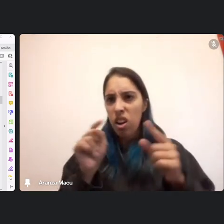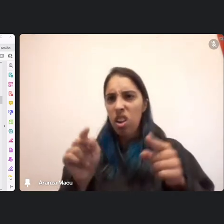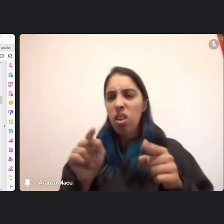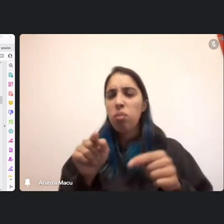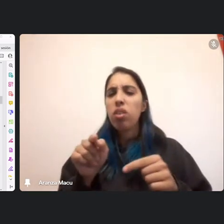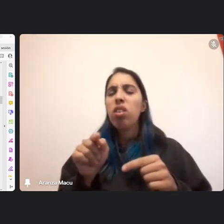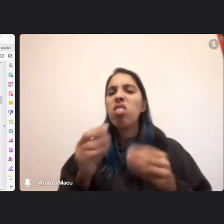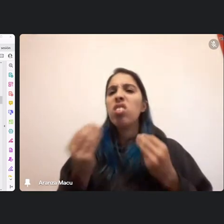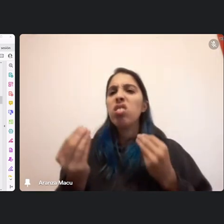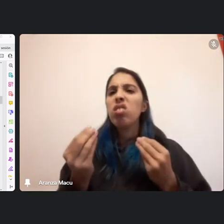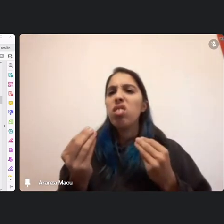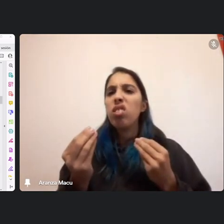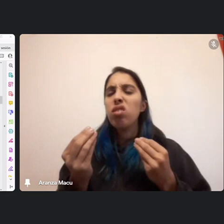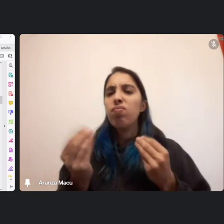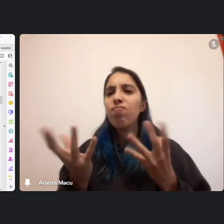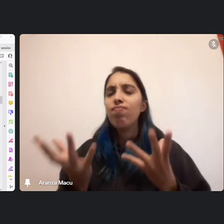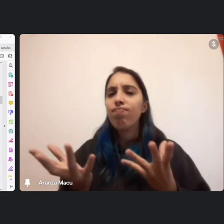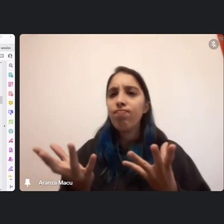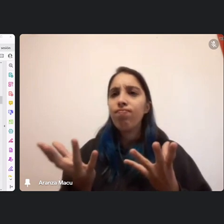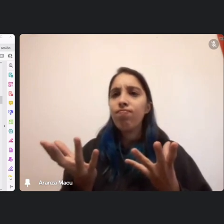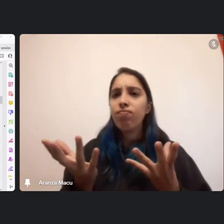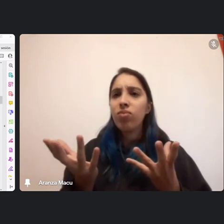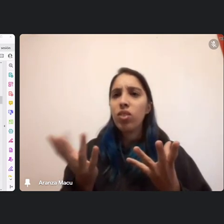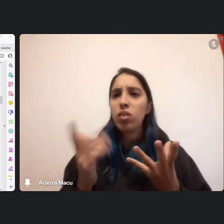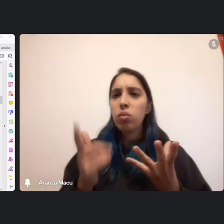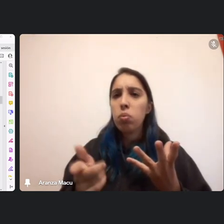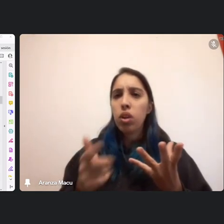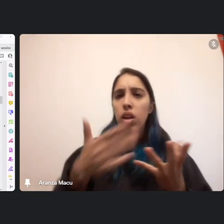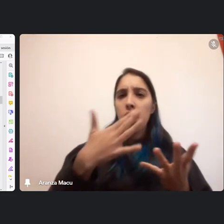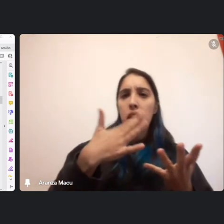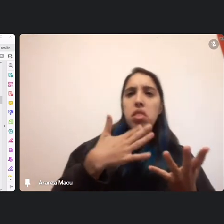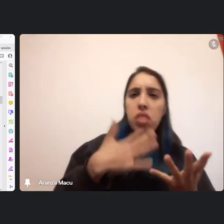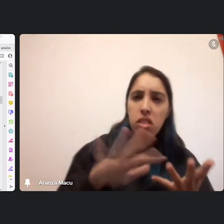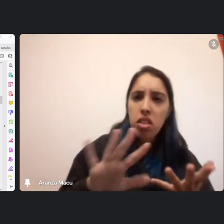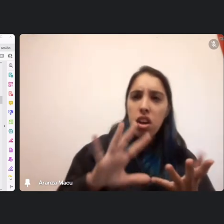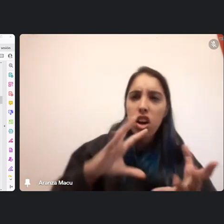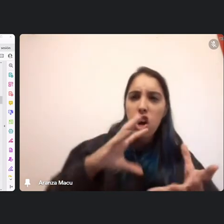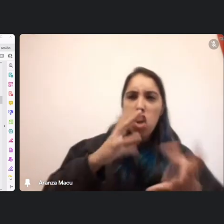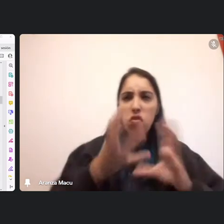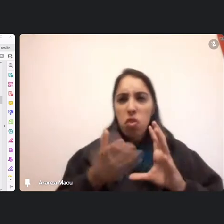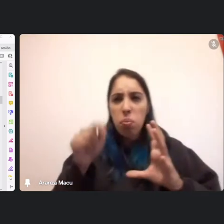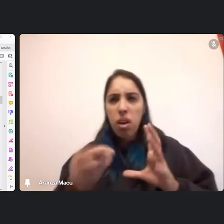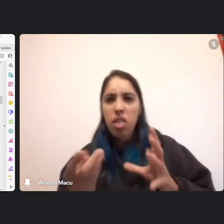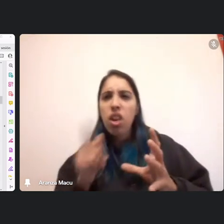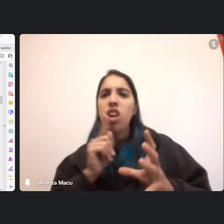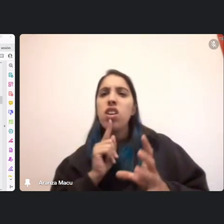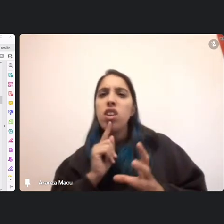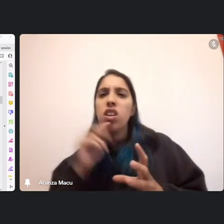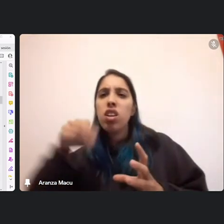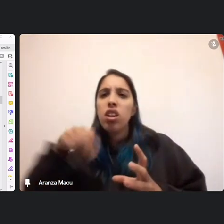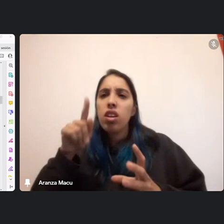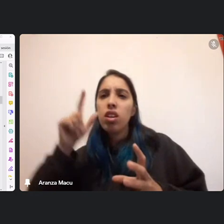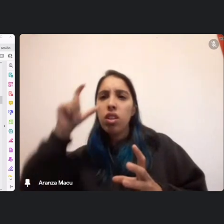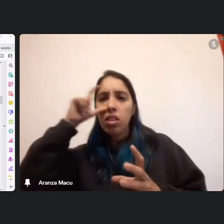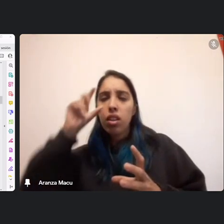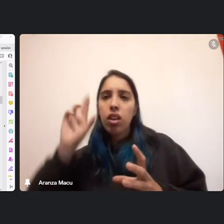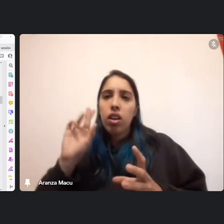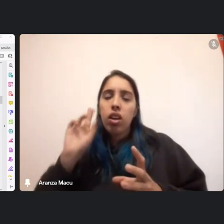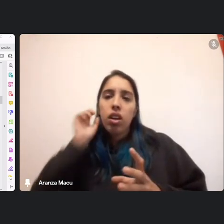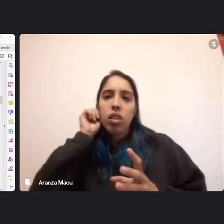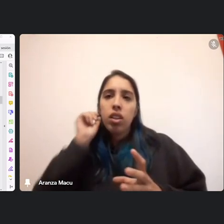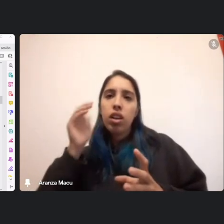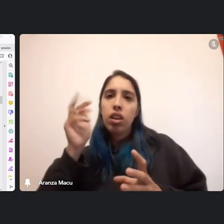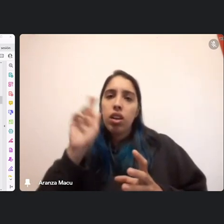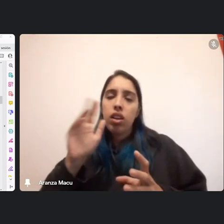para entender cómo integrarlo al currículum. Integrar, por eso, integrarlo es un verbo.